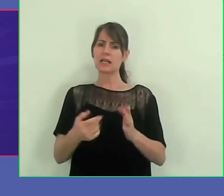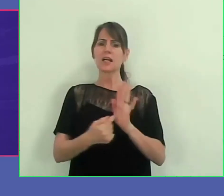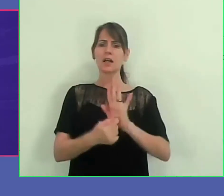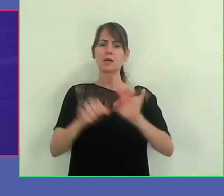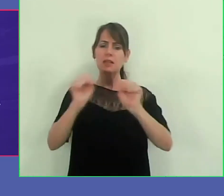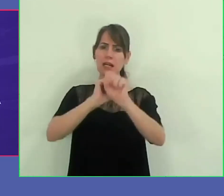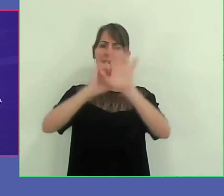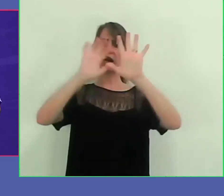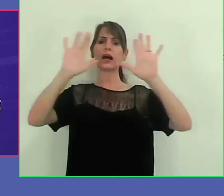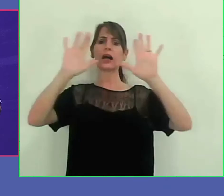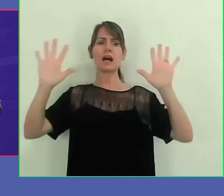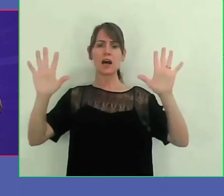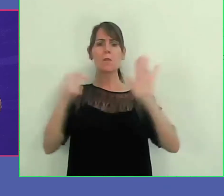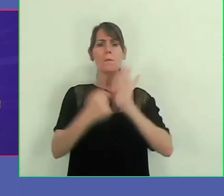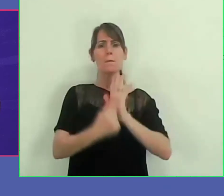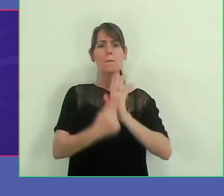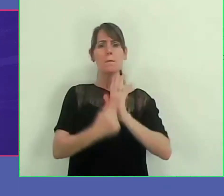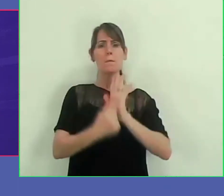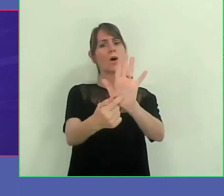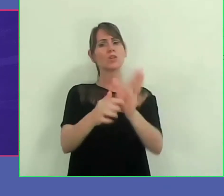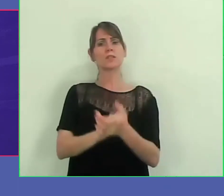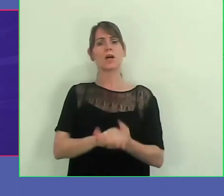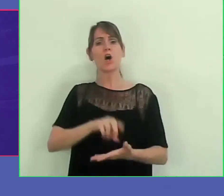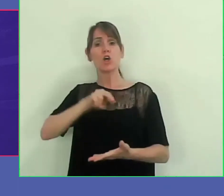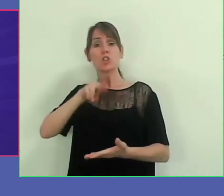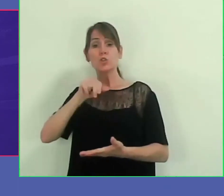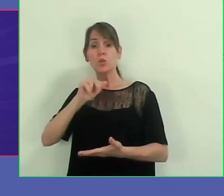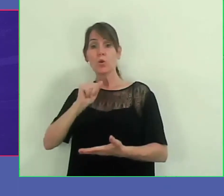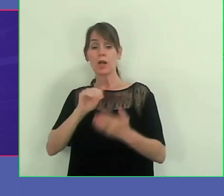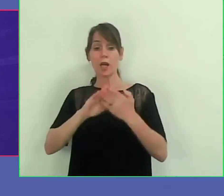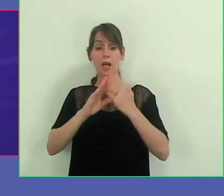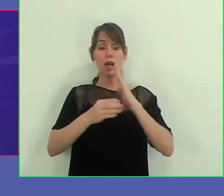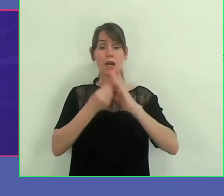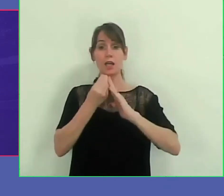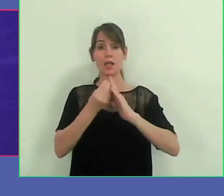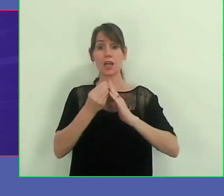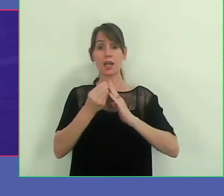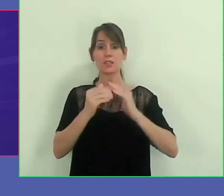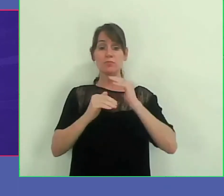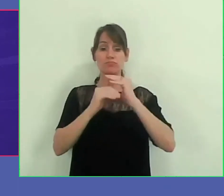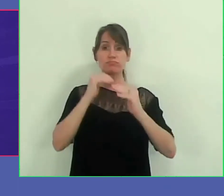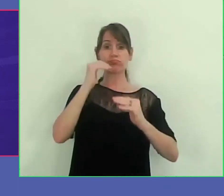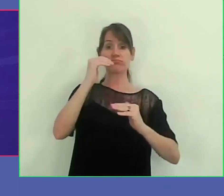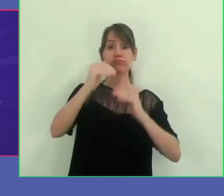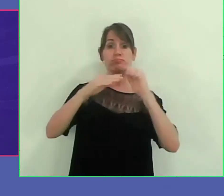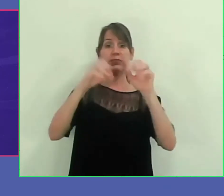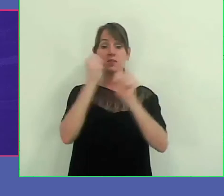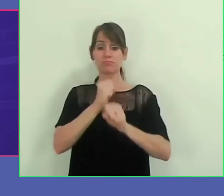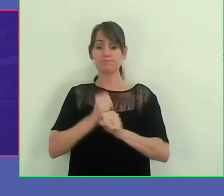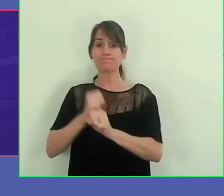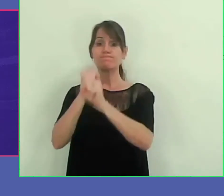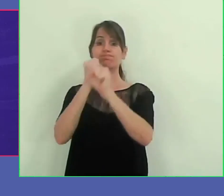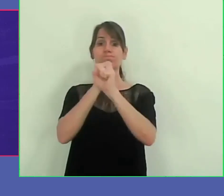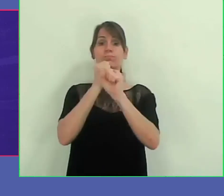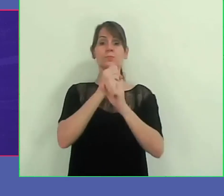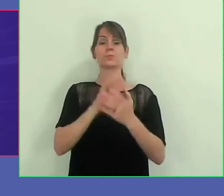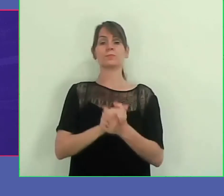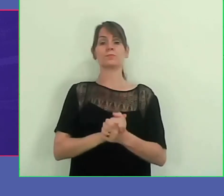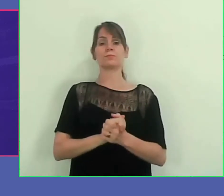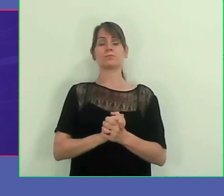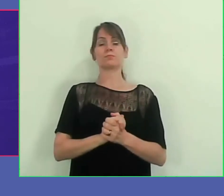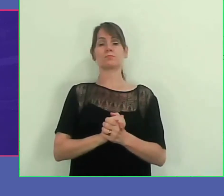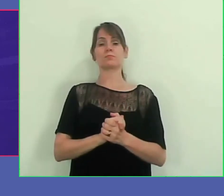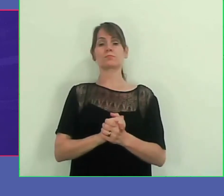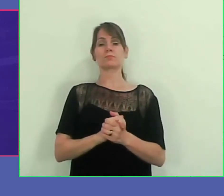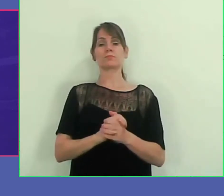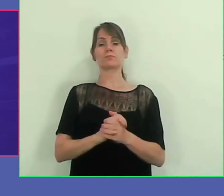nunca vamos conseguir edificar a igreja para o Senhor ter um lugar de habitação. E Colossenses 3 também, vamos dar uma